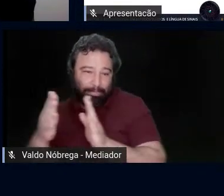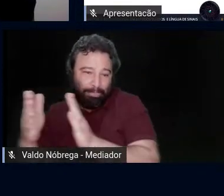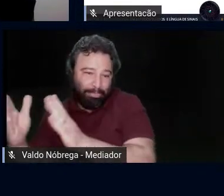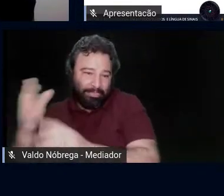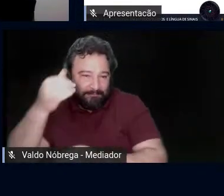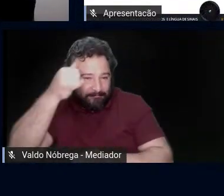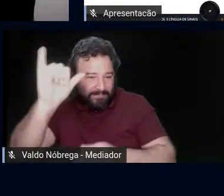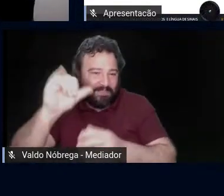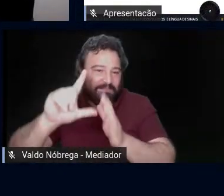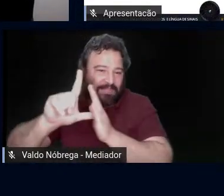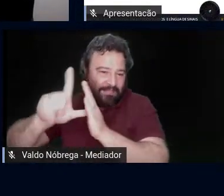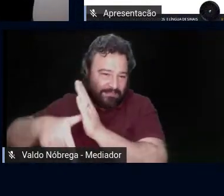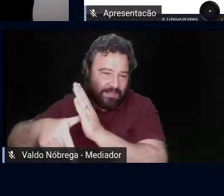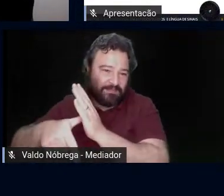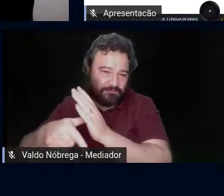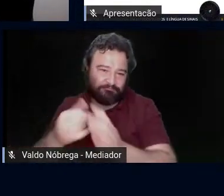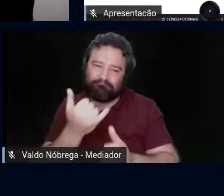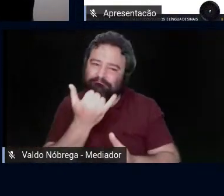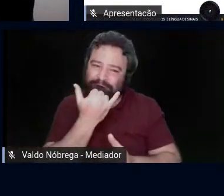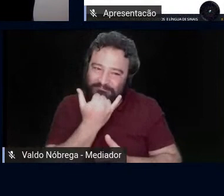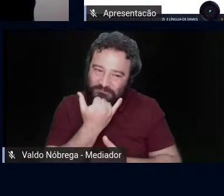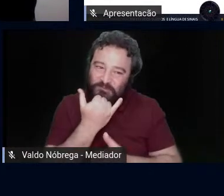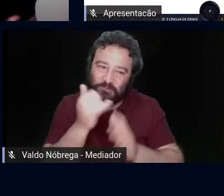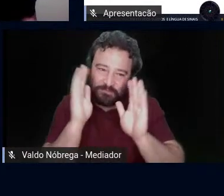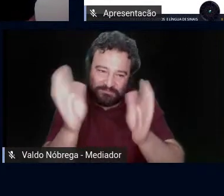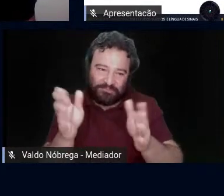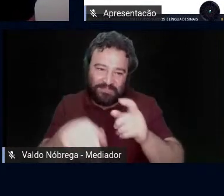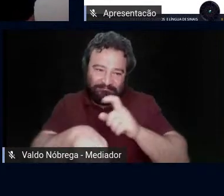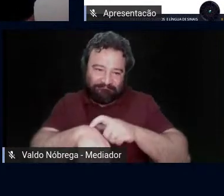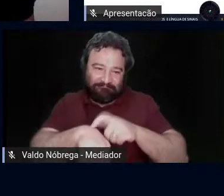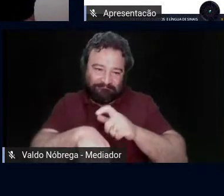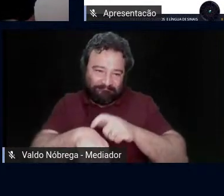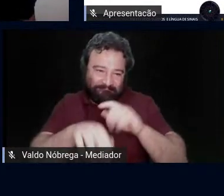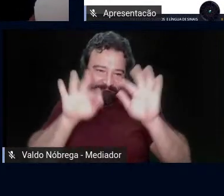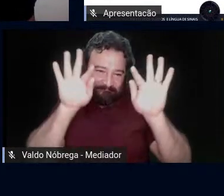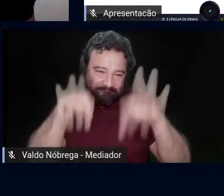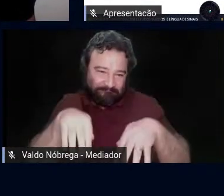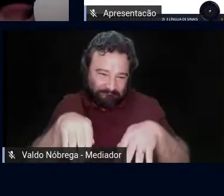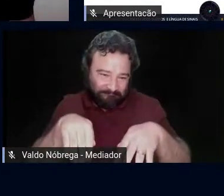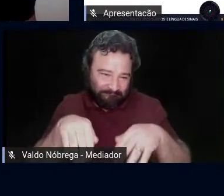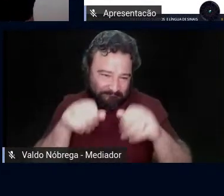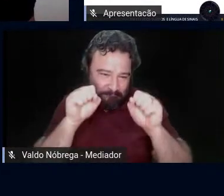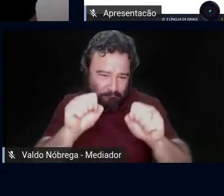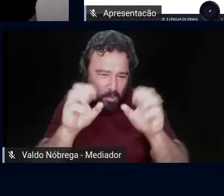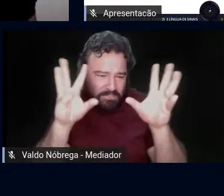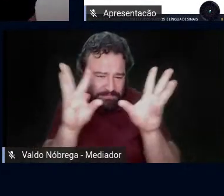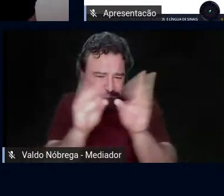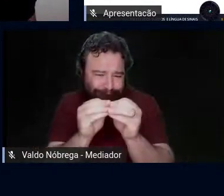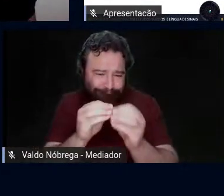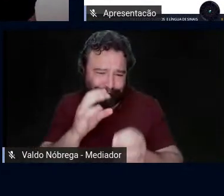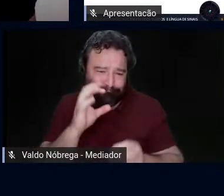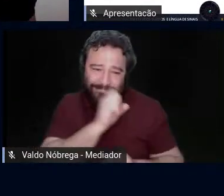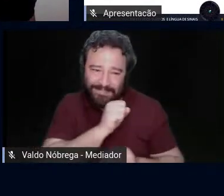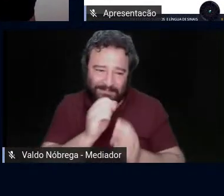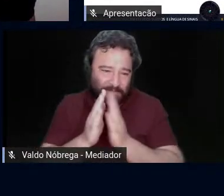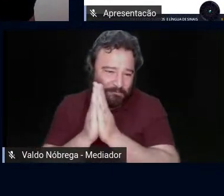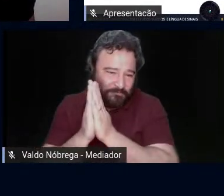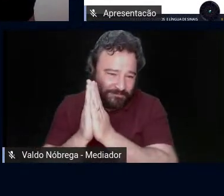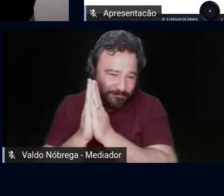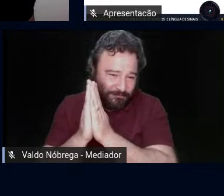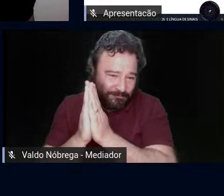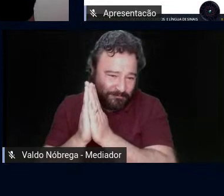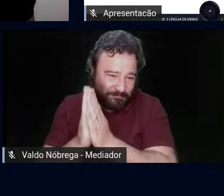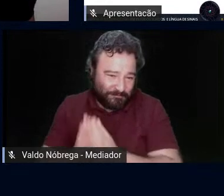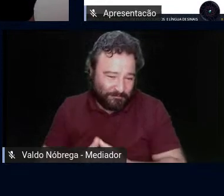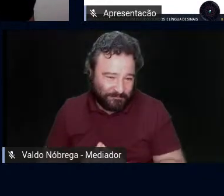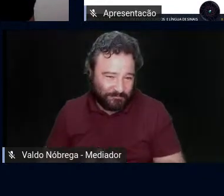eh já ultrapassando e aí a gente pede só para evitar o atraso da atenção um pouquinho por tempo, porque